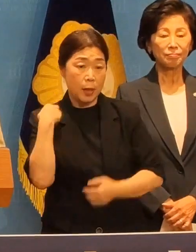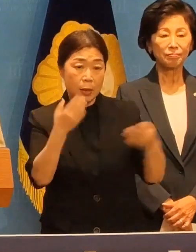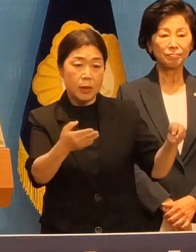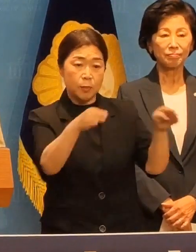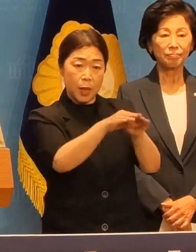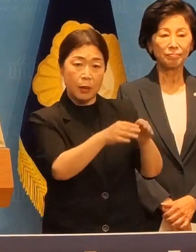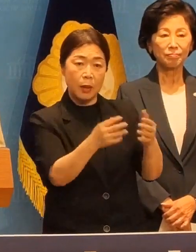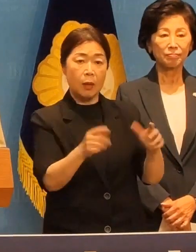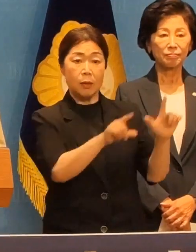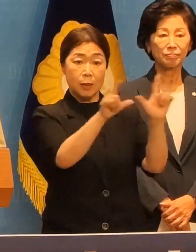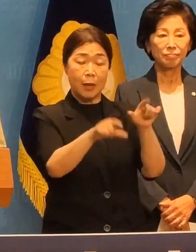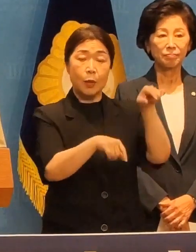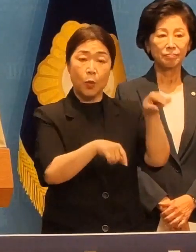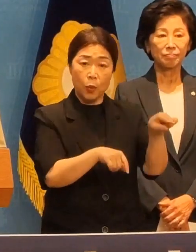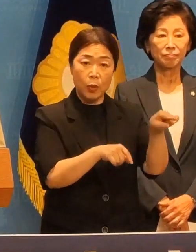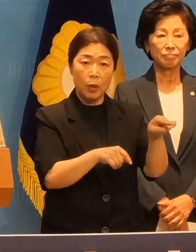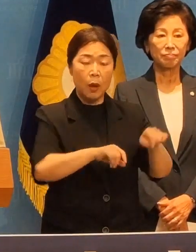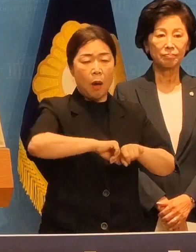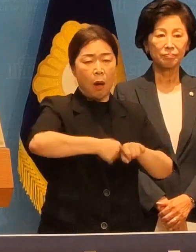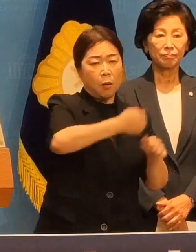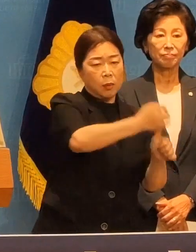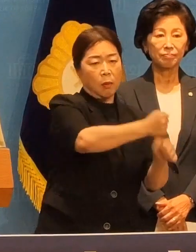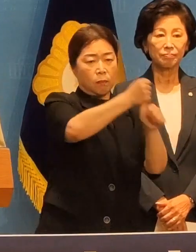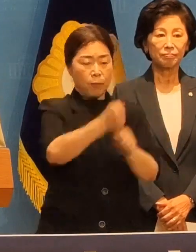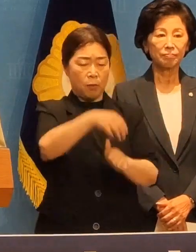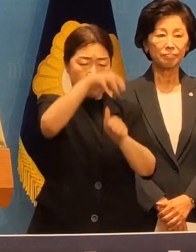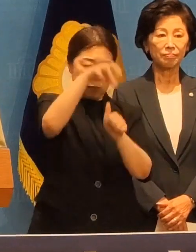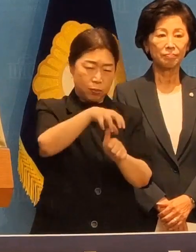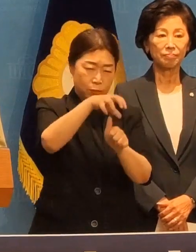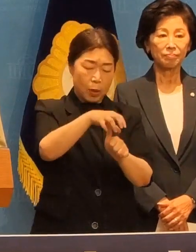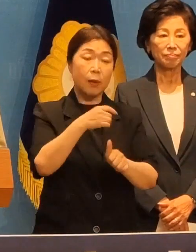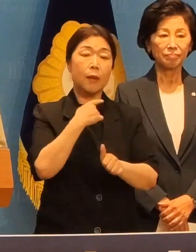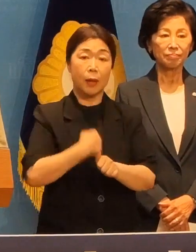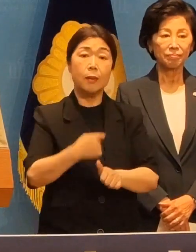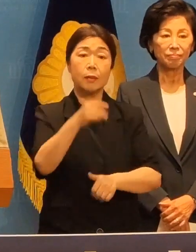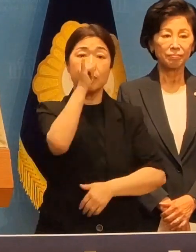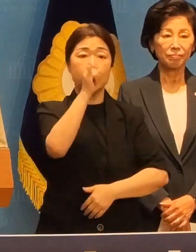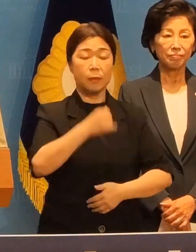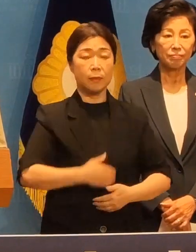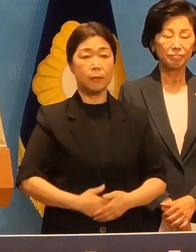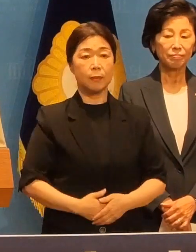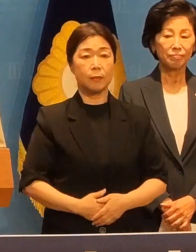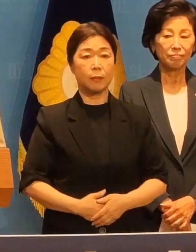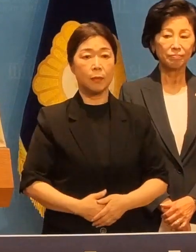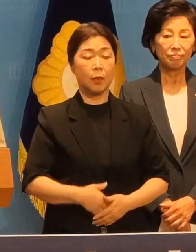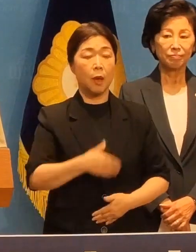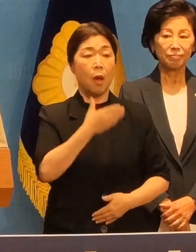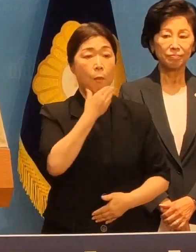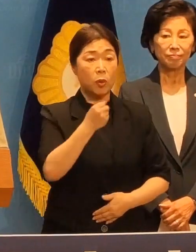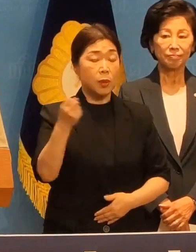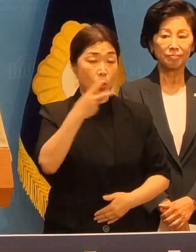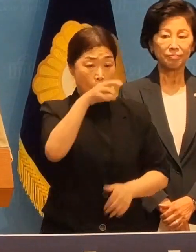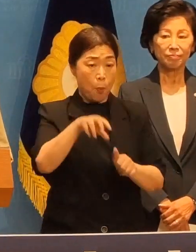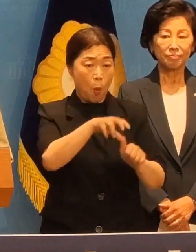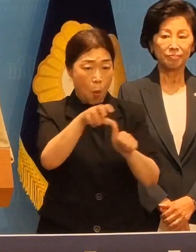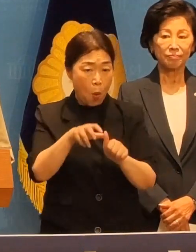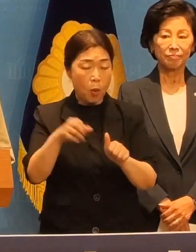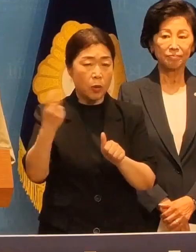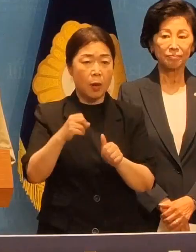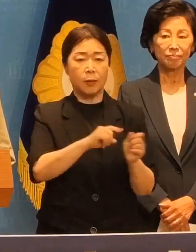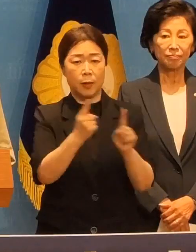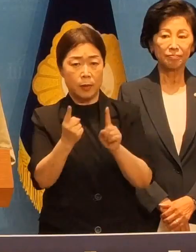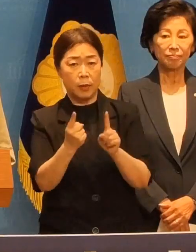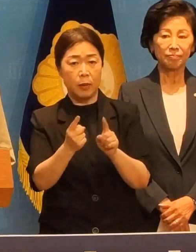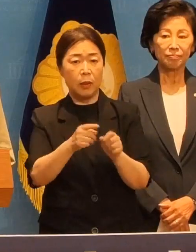집단 수용시설에 강제로 수용되었던 적이 있습니다. 복지와 보호,